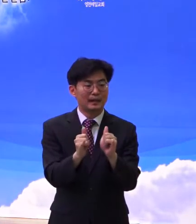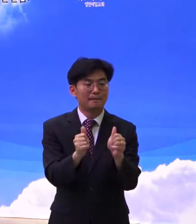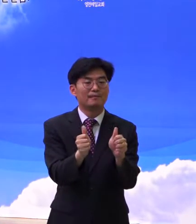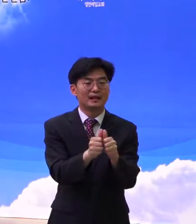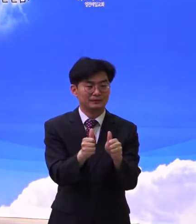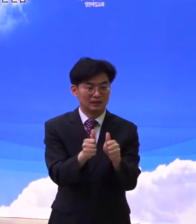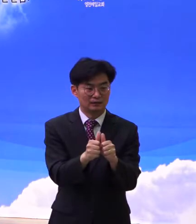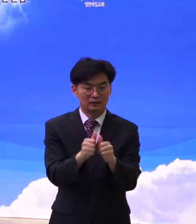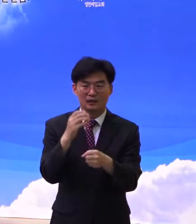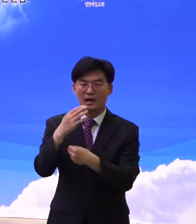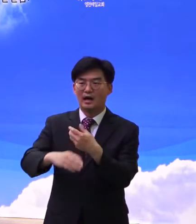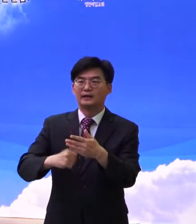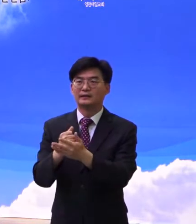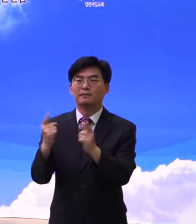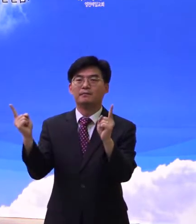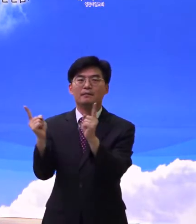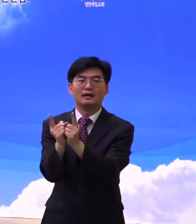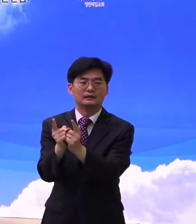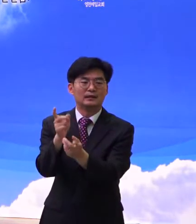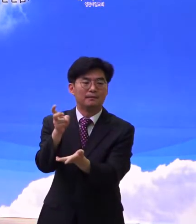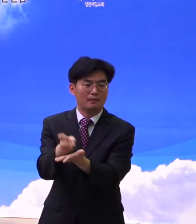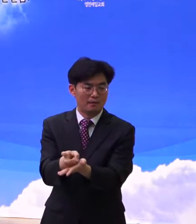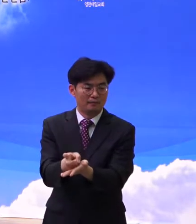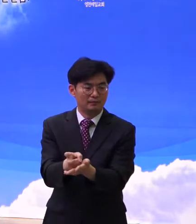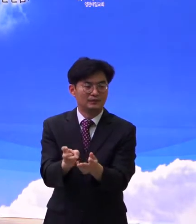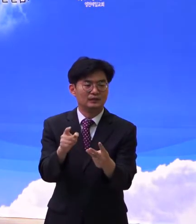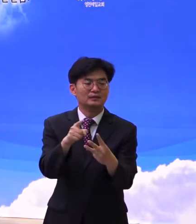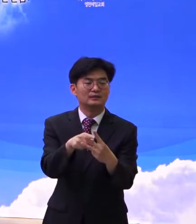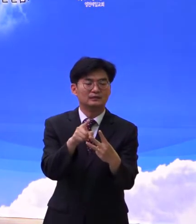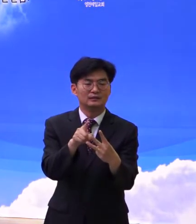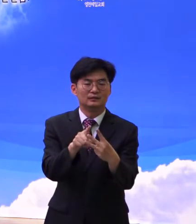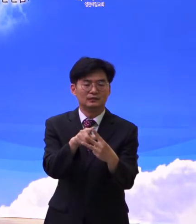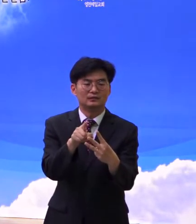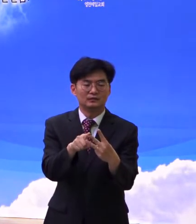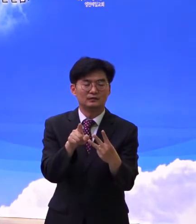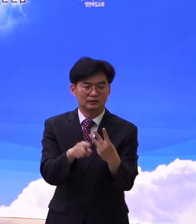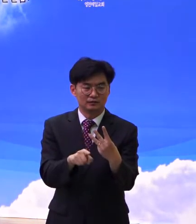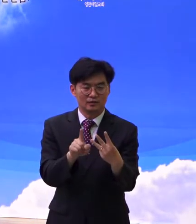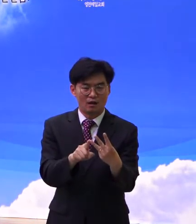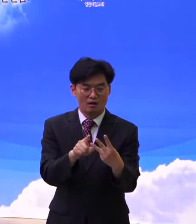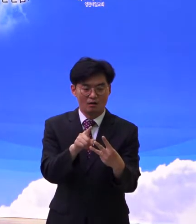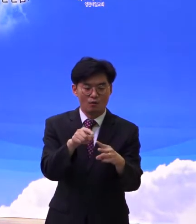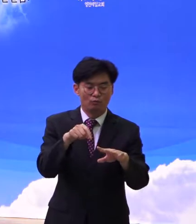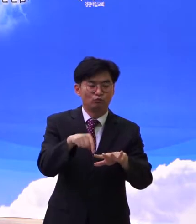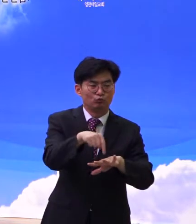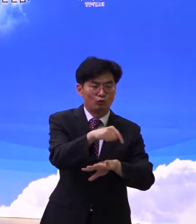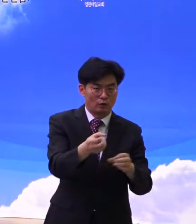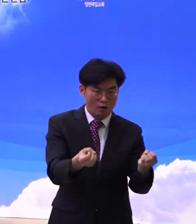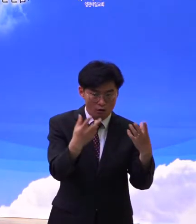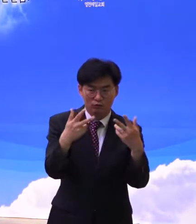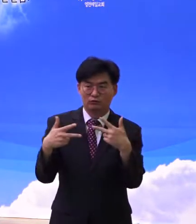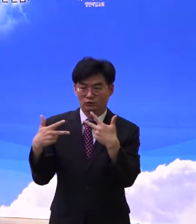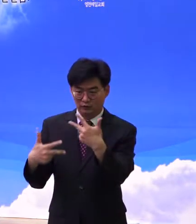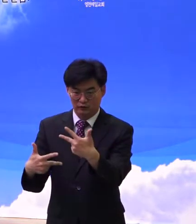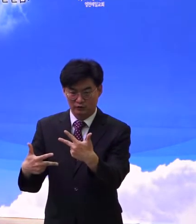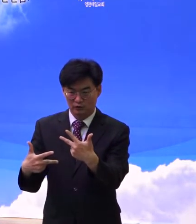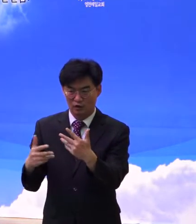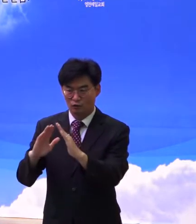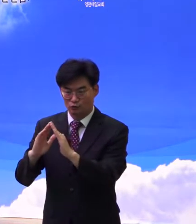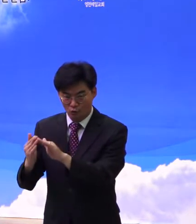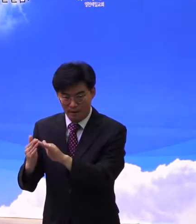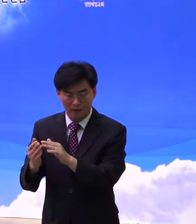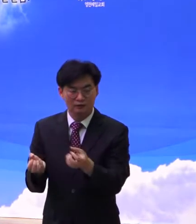예루살렘에 오게 했는데 그때가 언제냐면 무교절, 77절, 초막절이었습니다. 이